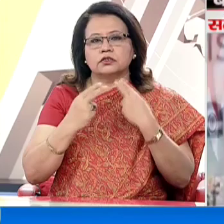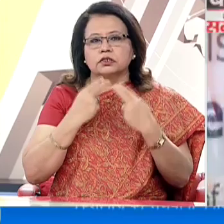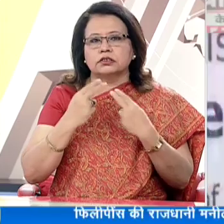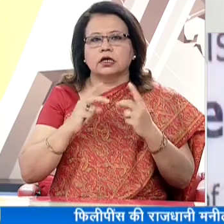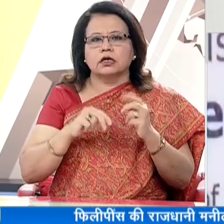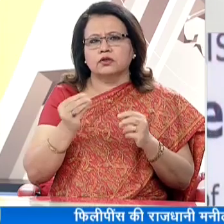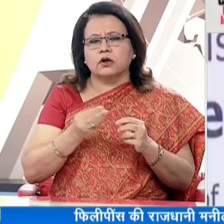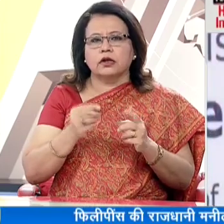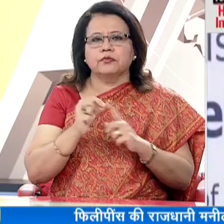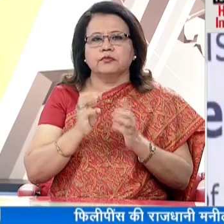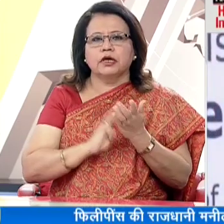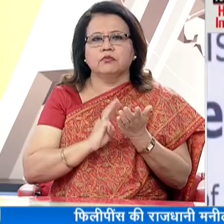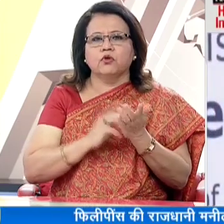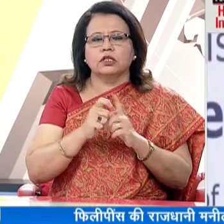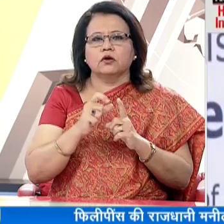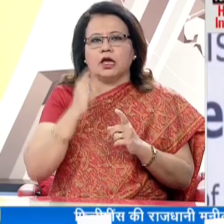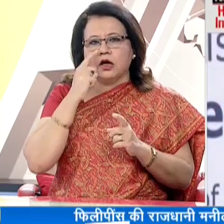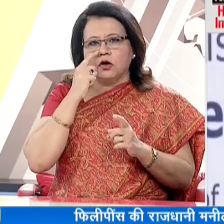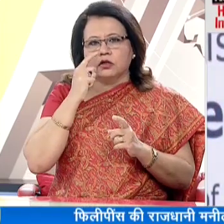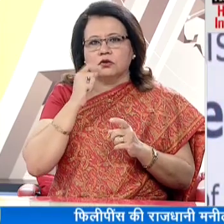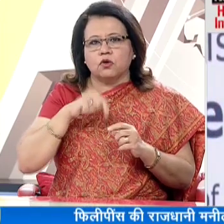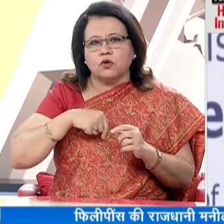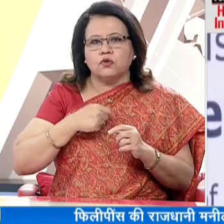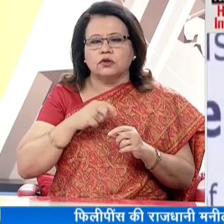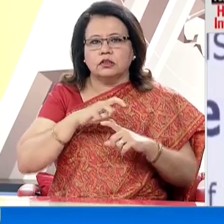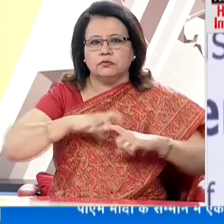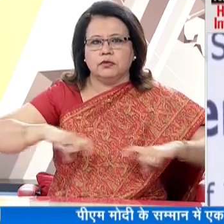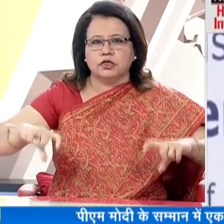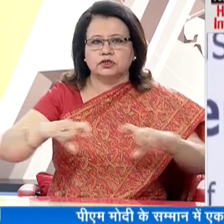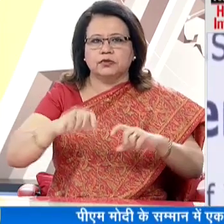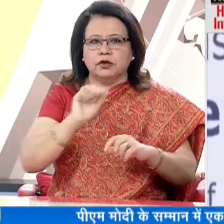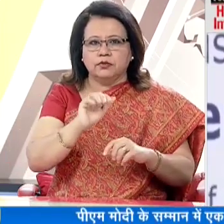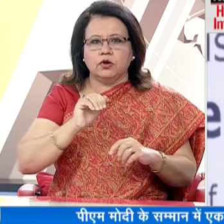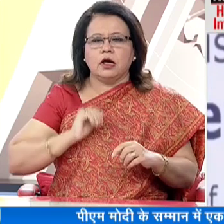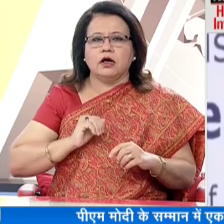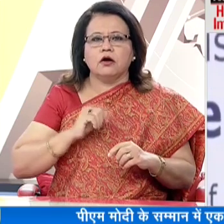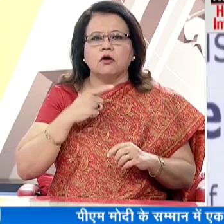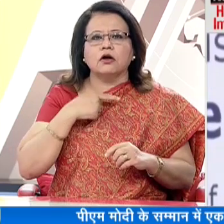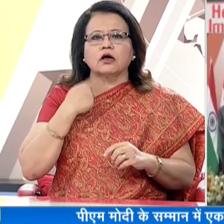चर्चा के दौरान पीएम मोदी ने एक महिला को खुद मंच पर बुलाया और कविता पढ़ने को कहा।